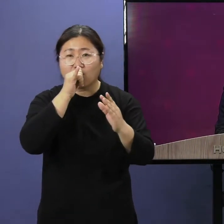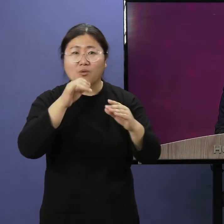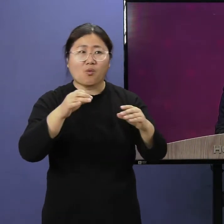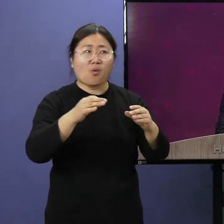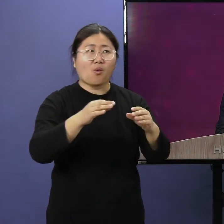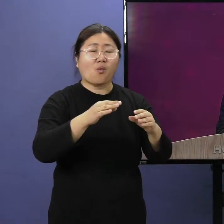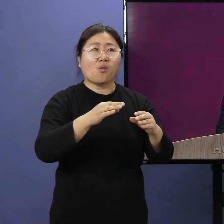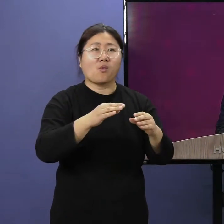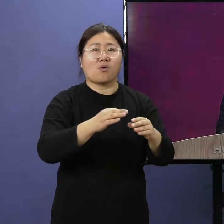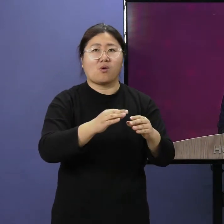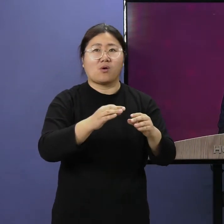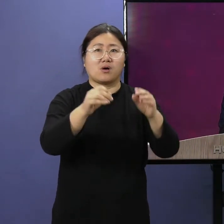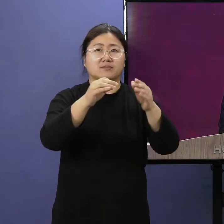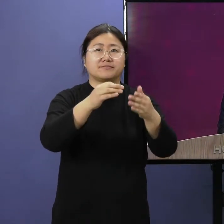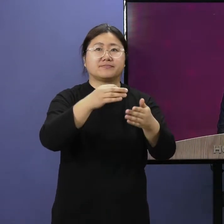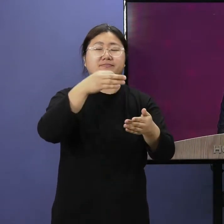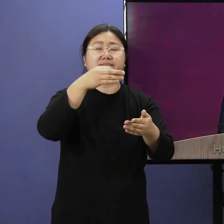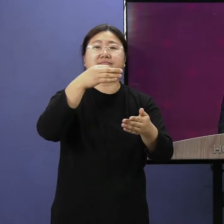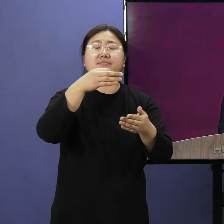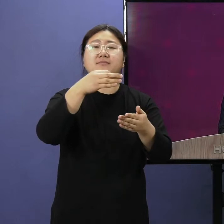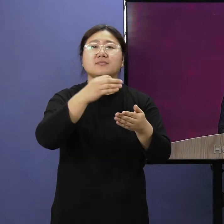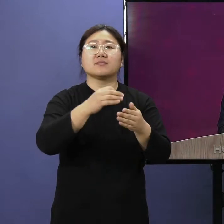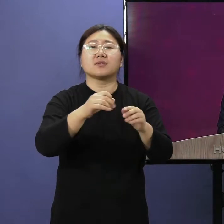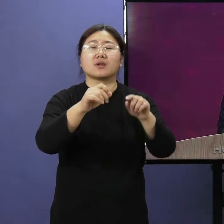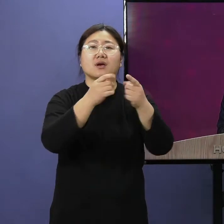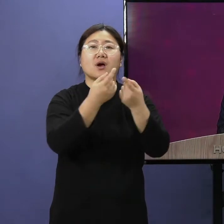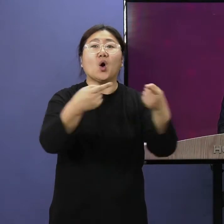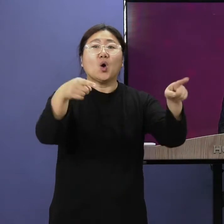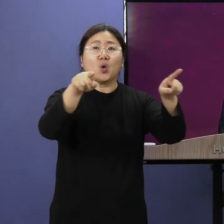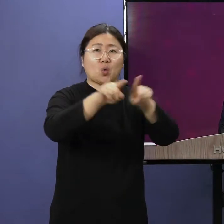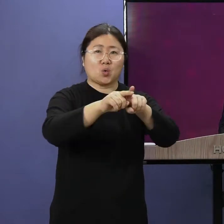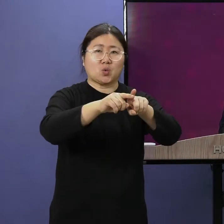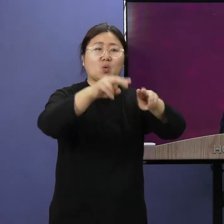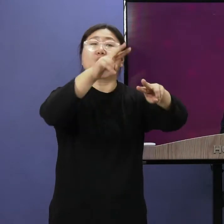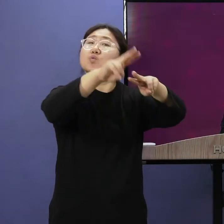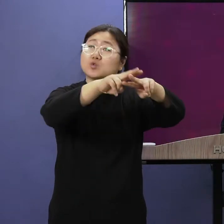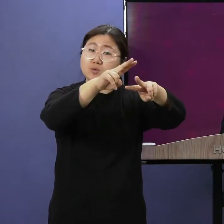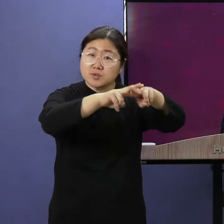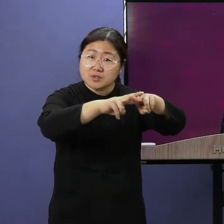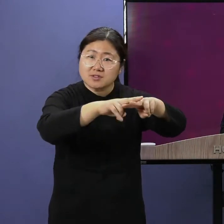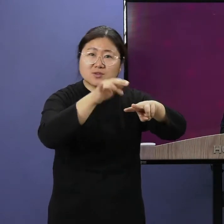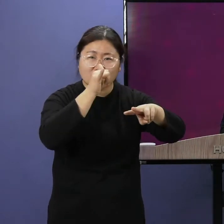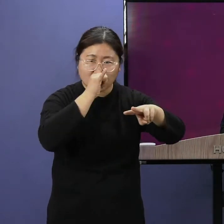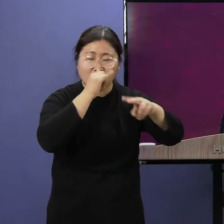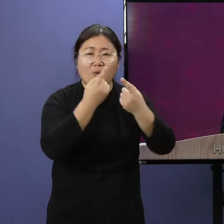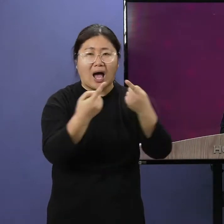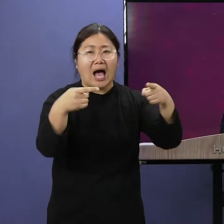그 재산을 같이 분배해서 그들이 살아갔습니다.